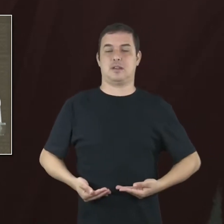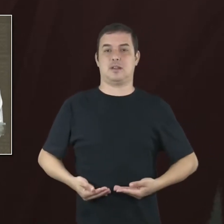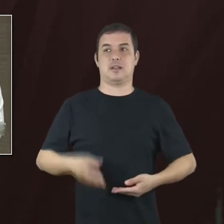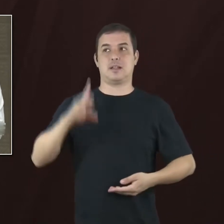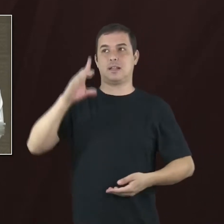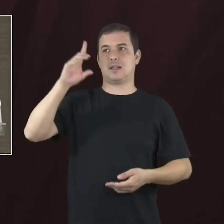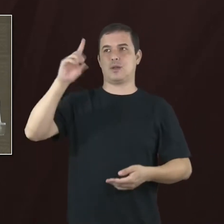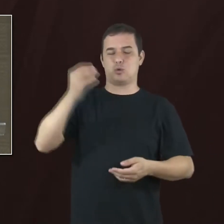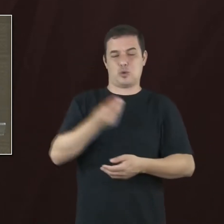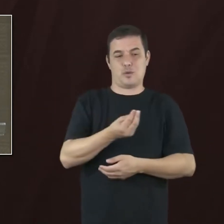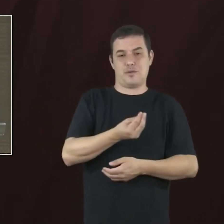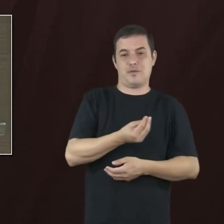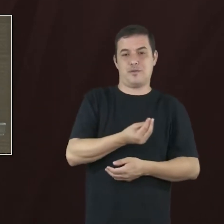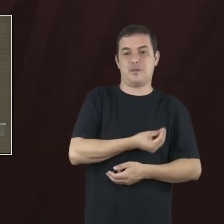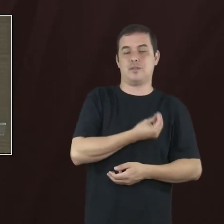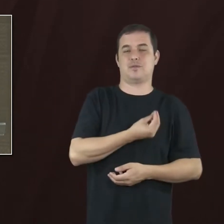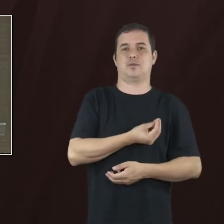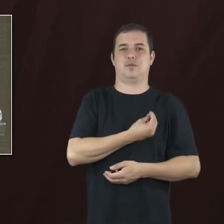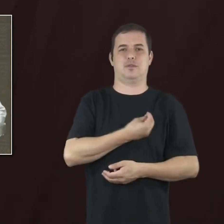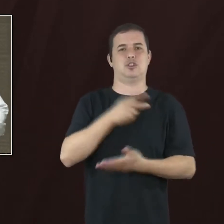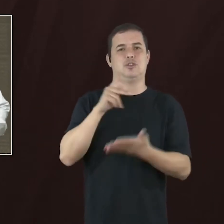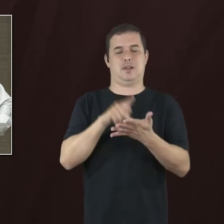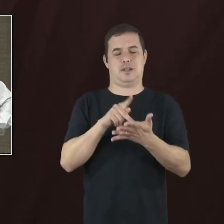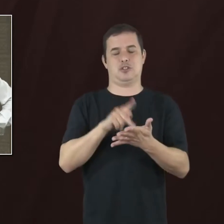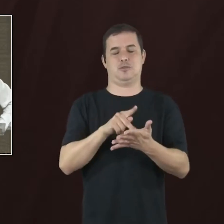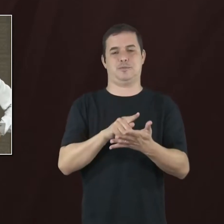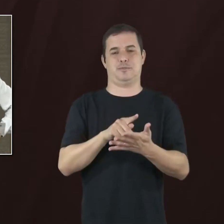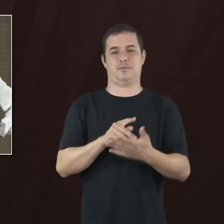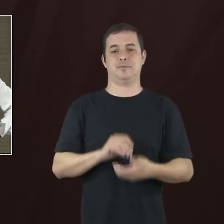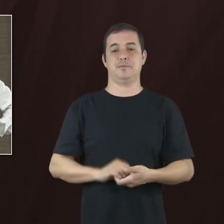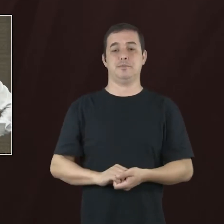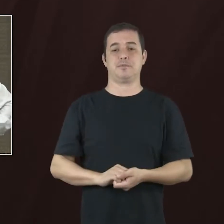capítulo 2, versículo